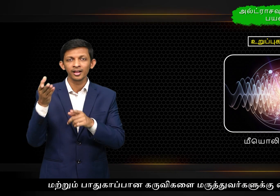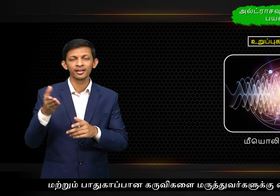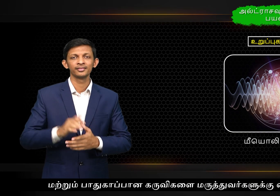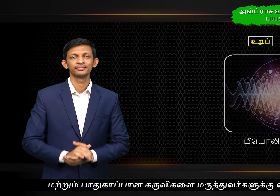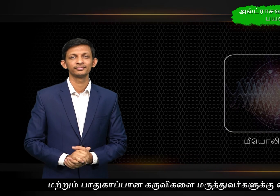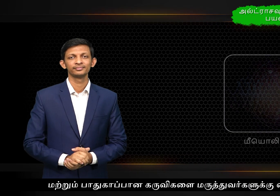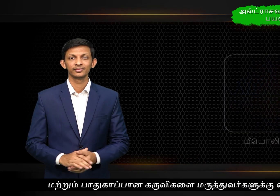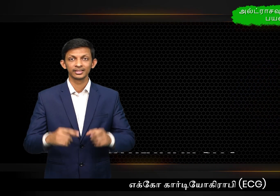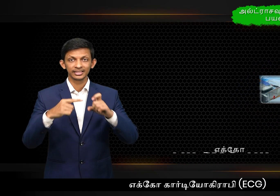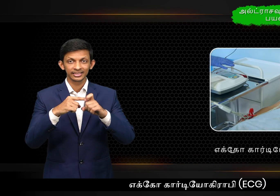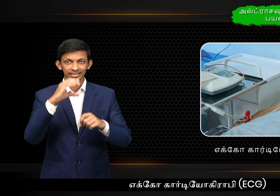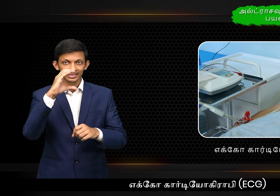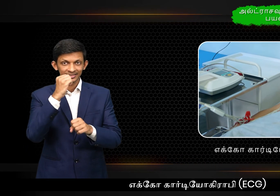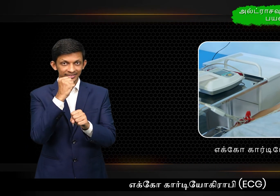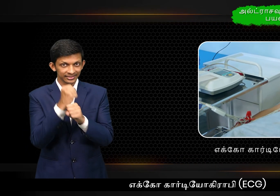மருத்துவர்களுக்கு வழங்கியுள்ளன.